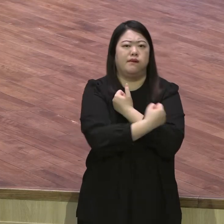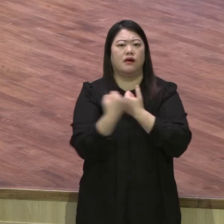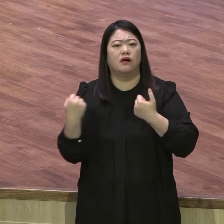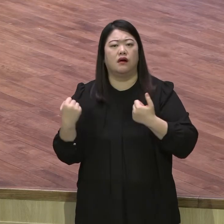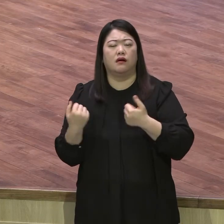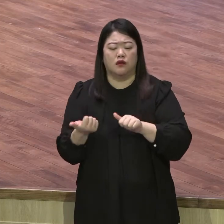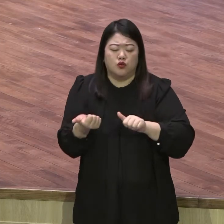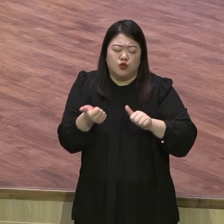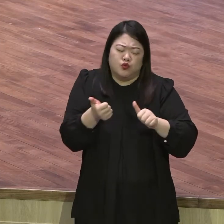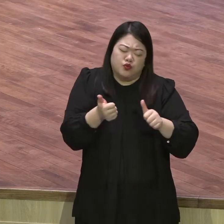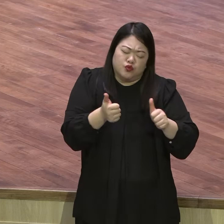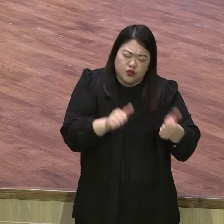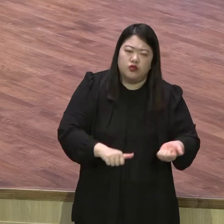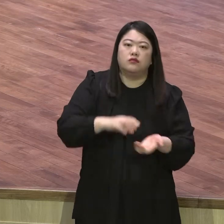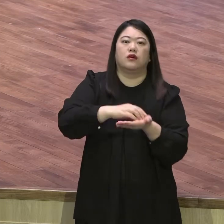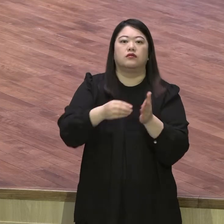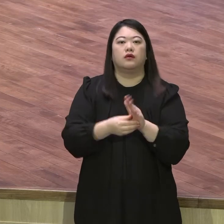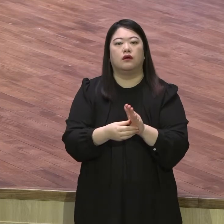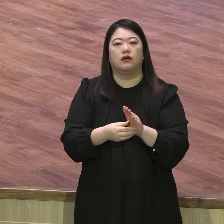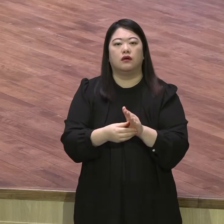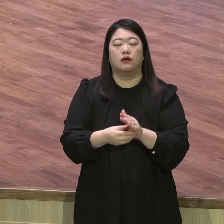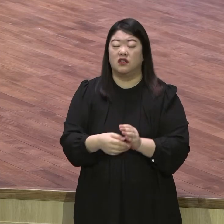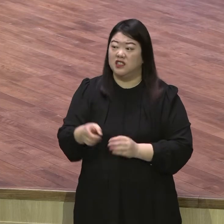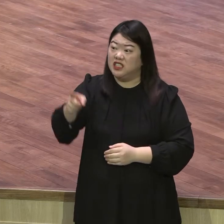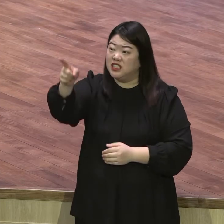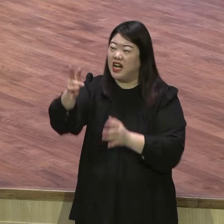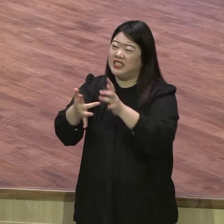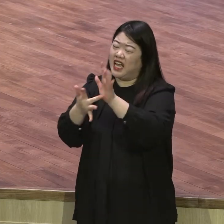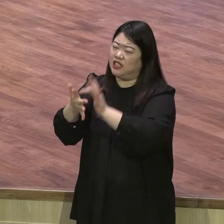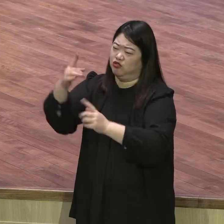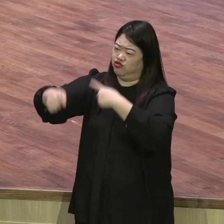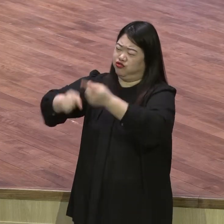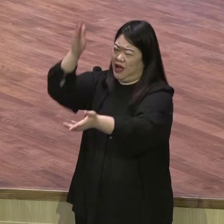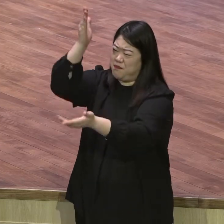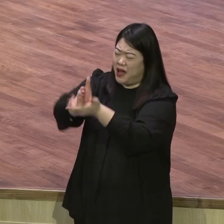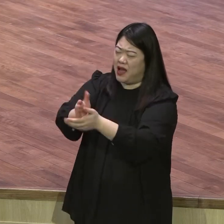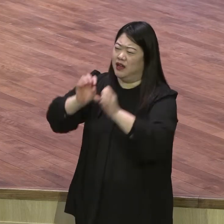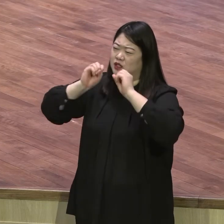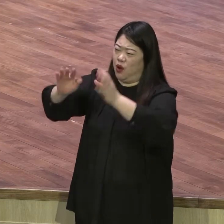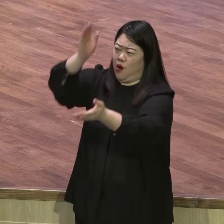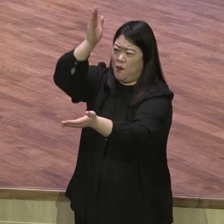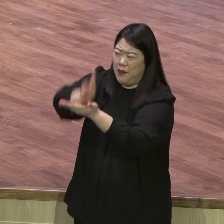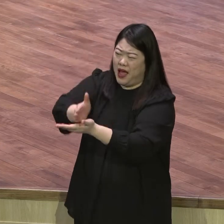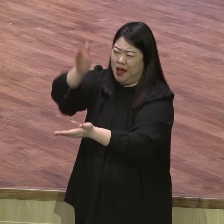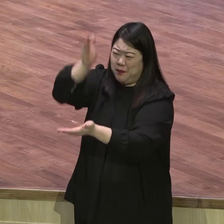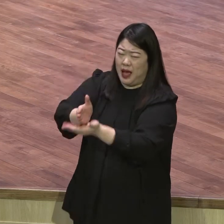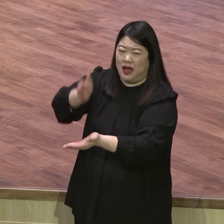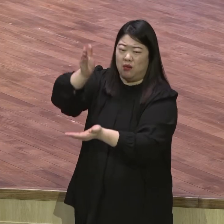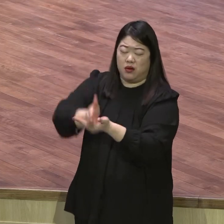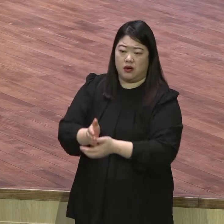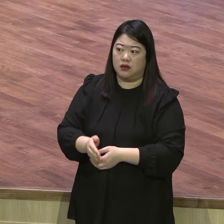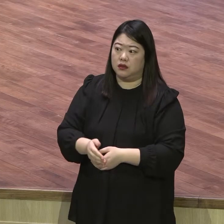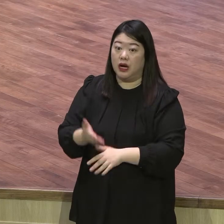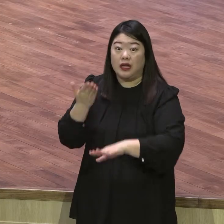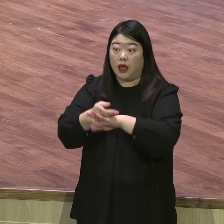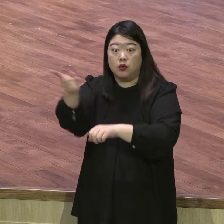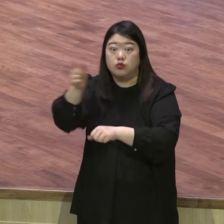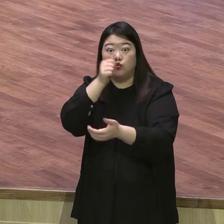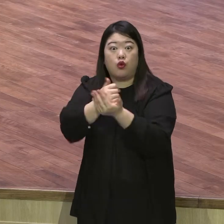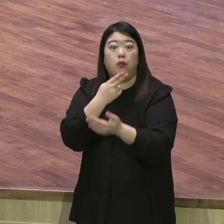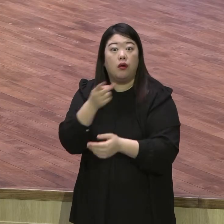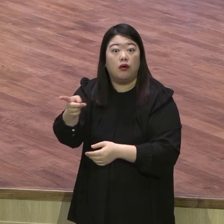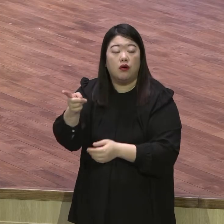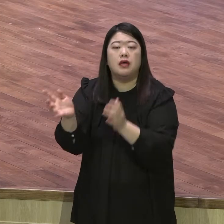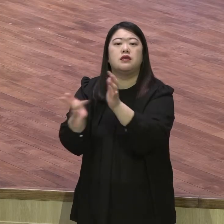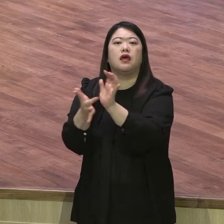만큼 두드려 맞아요. 왜 예수 말하냐 예수 말한다고 다른 거 아무것도 없어요.